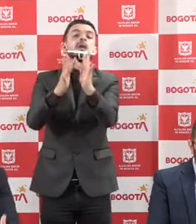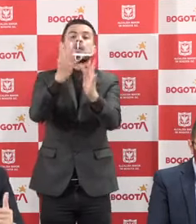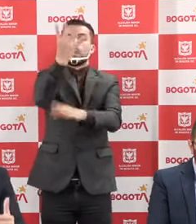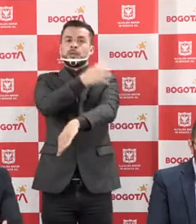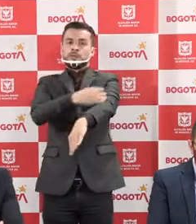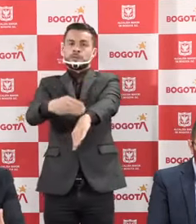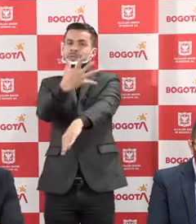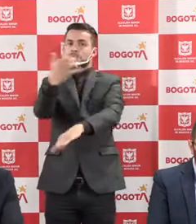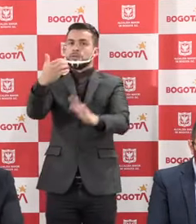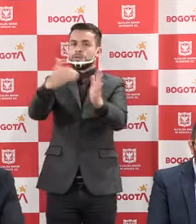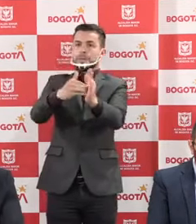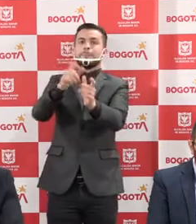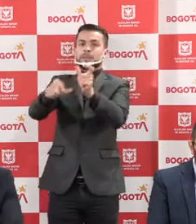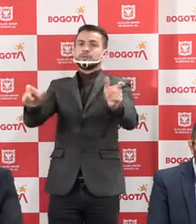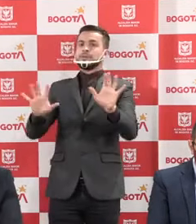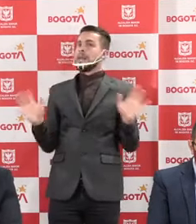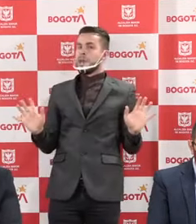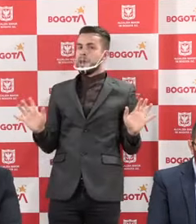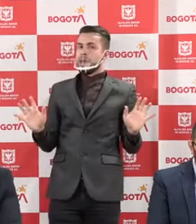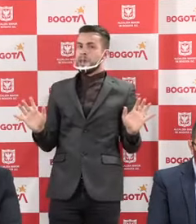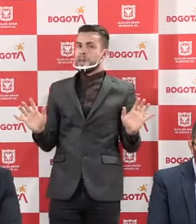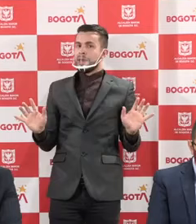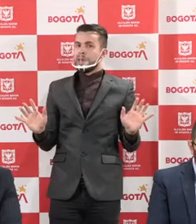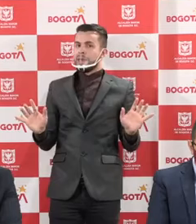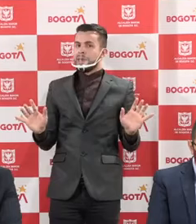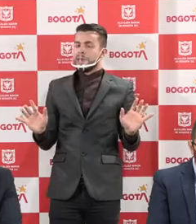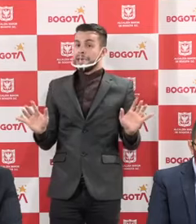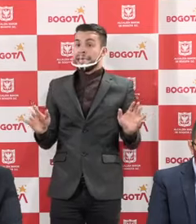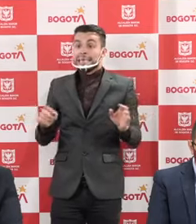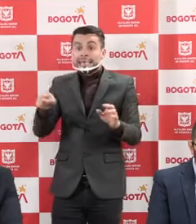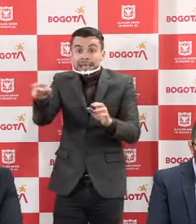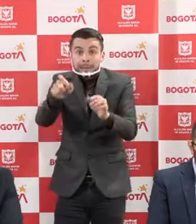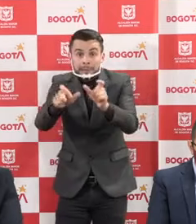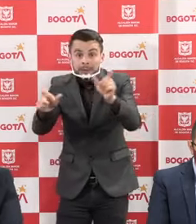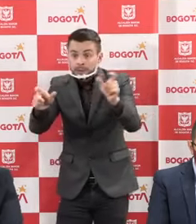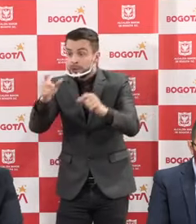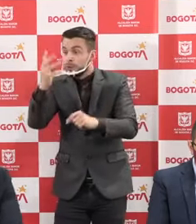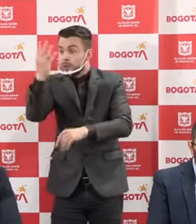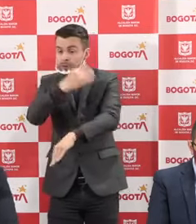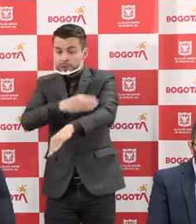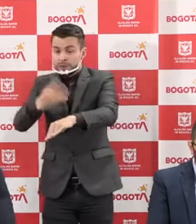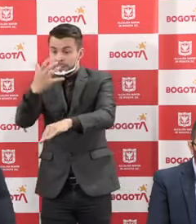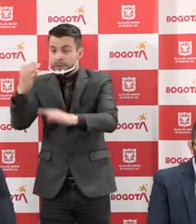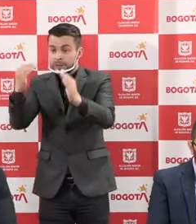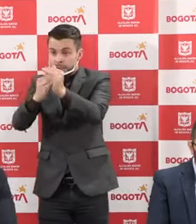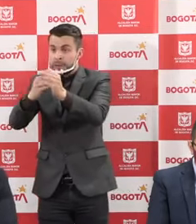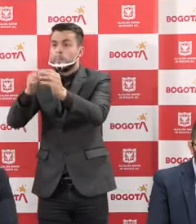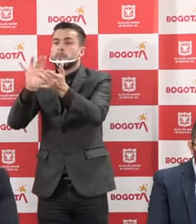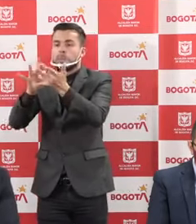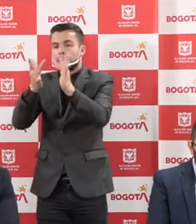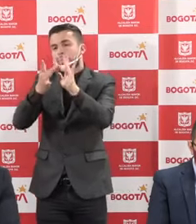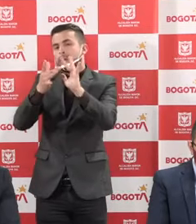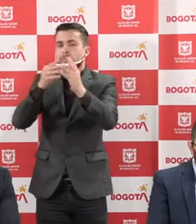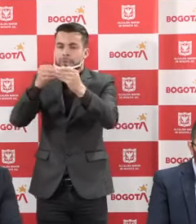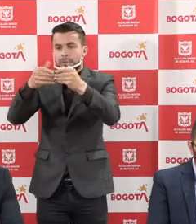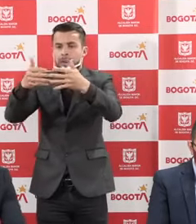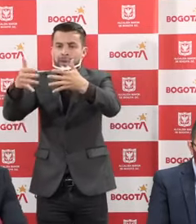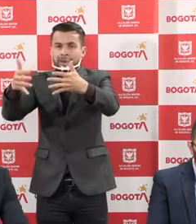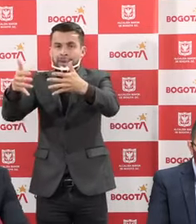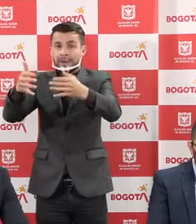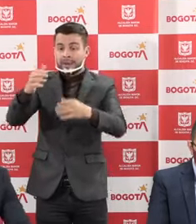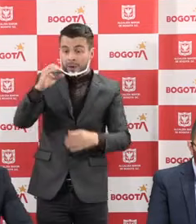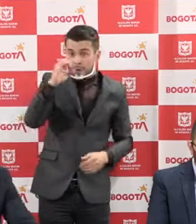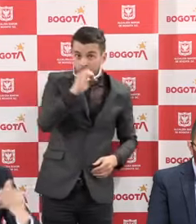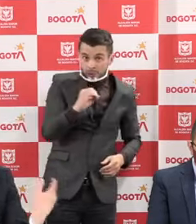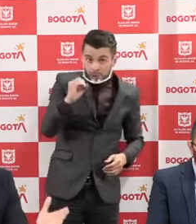si se supera ese número de cuatro millones y medio de personas con interacciones en la calle lo que va a pasar es que a mediados del mes de octubre va a haber un nivel